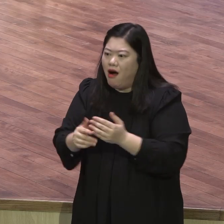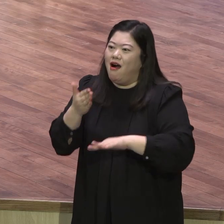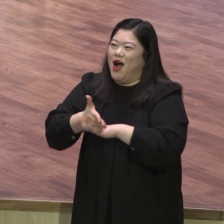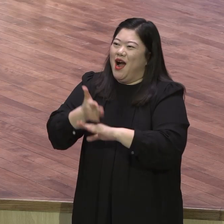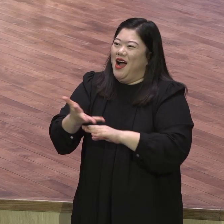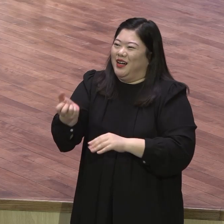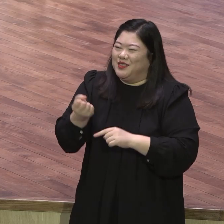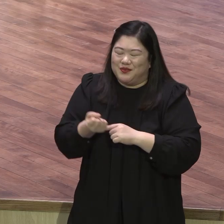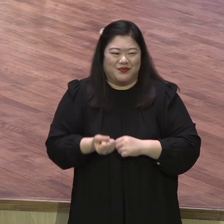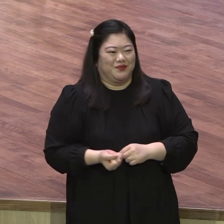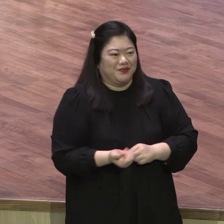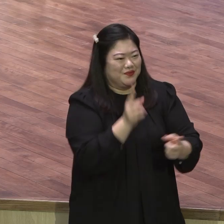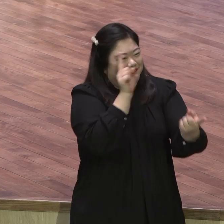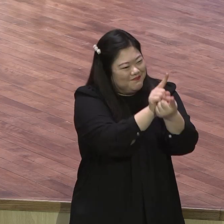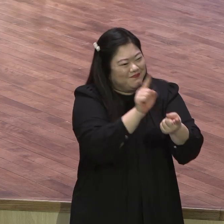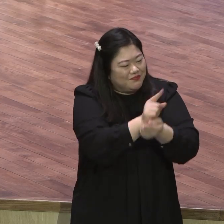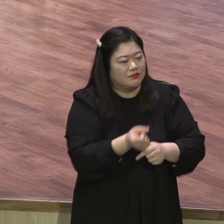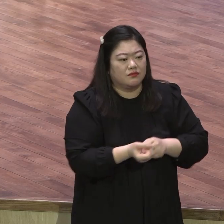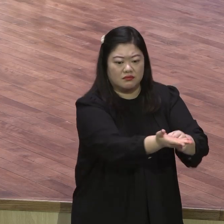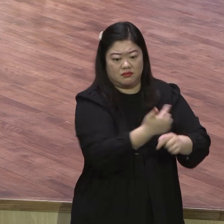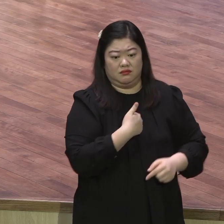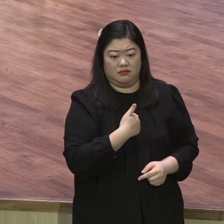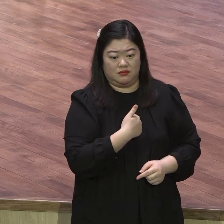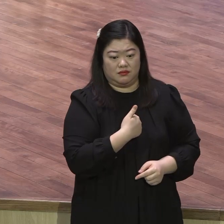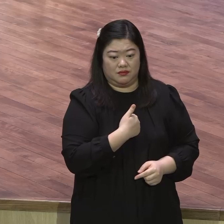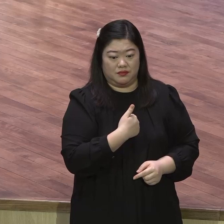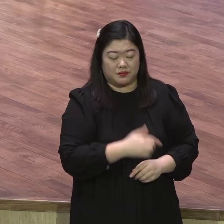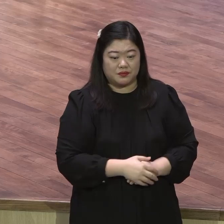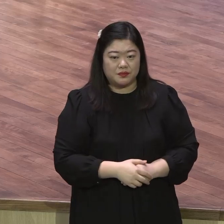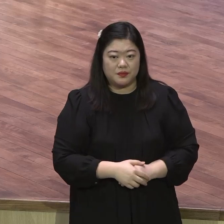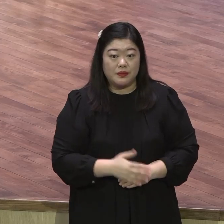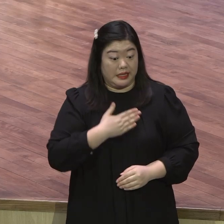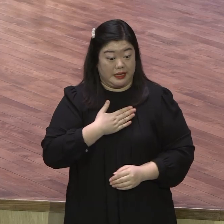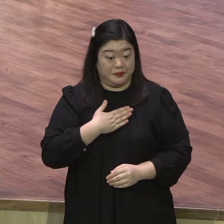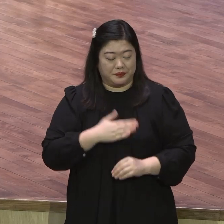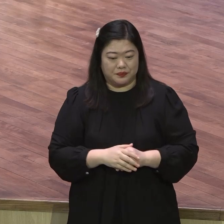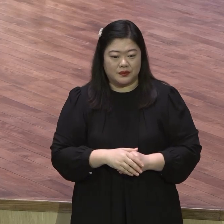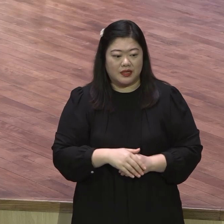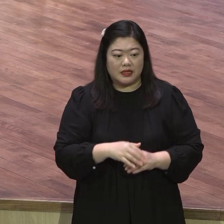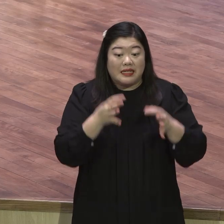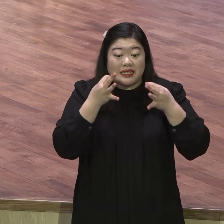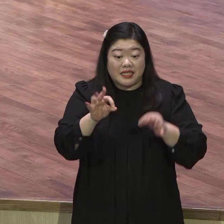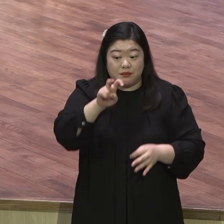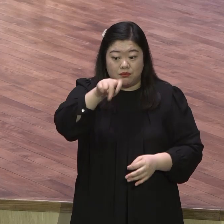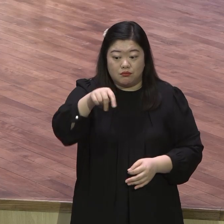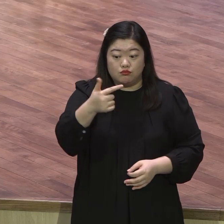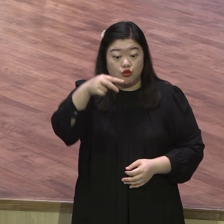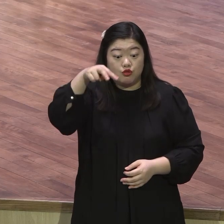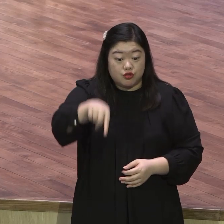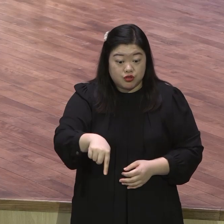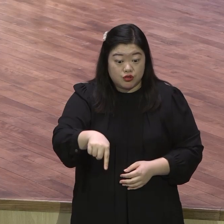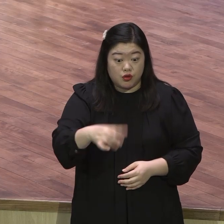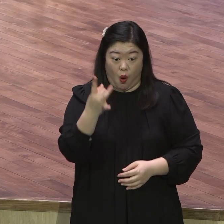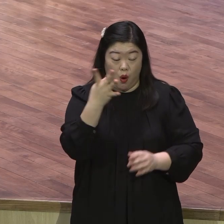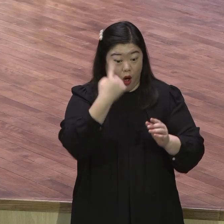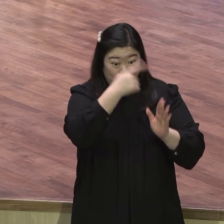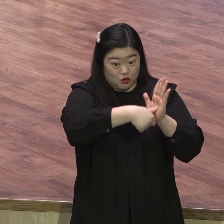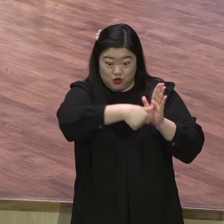저는 만난 사람마다 영접부터 시기입니다. 이 사람 딱 보고 아니 그 김문수 그 조직아 얼마나